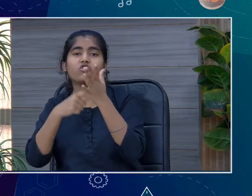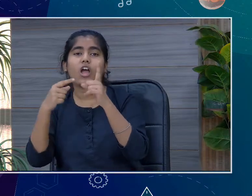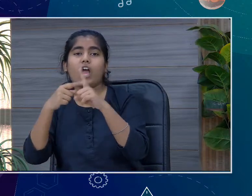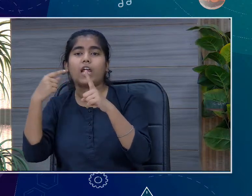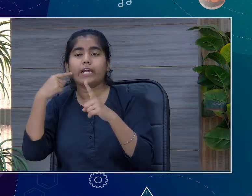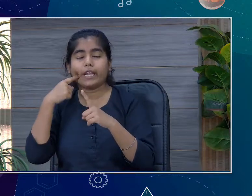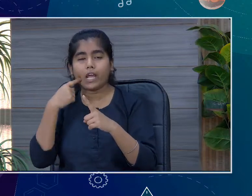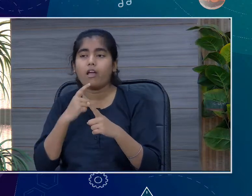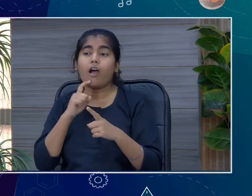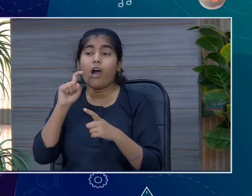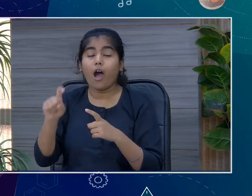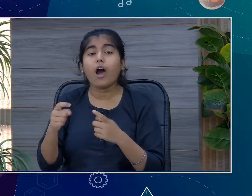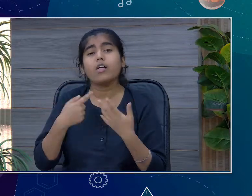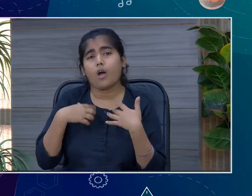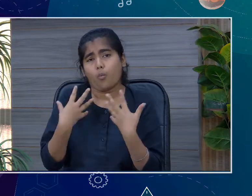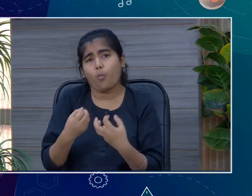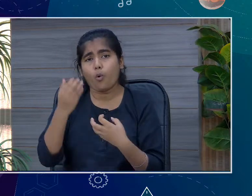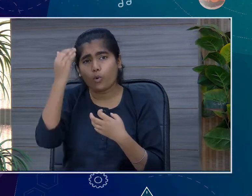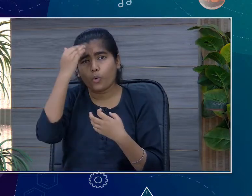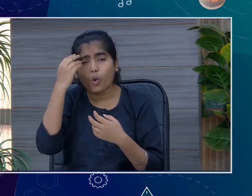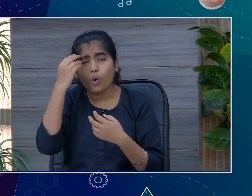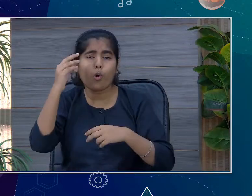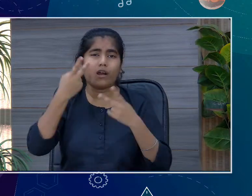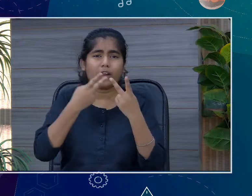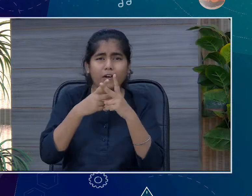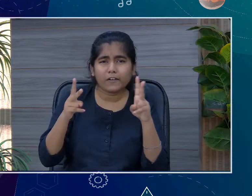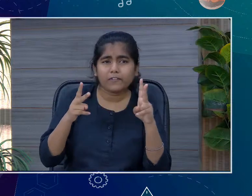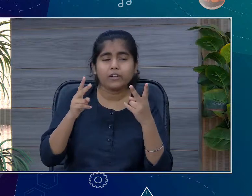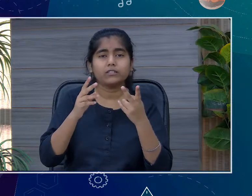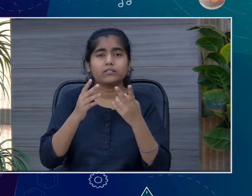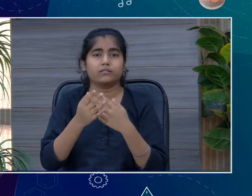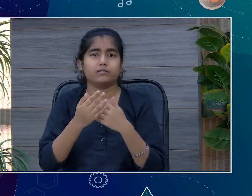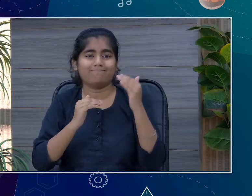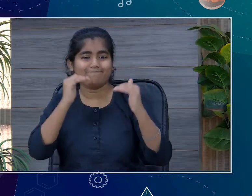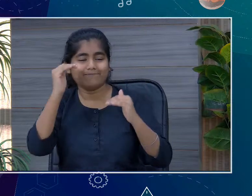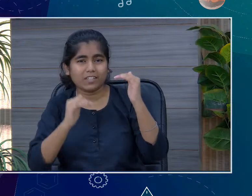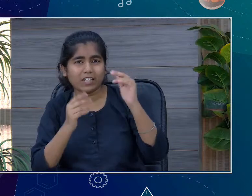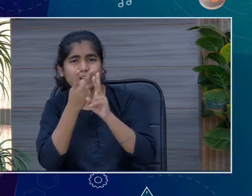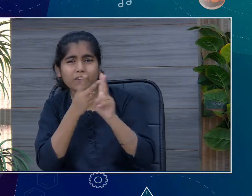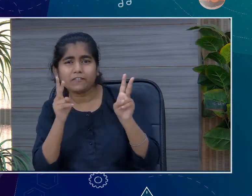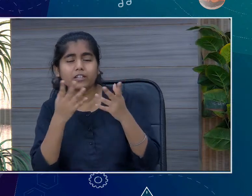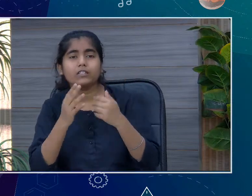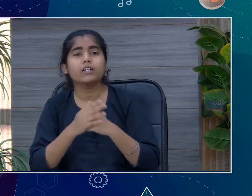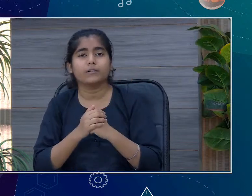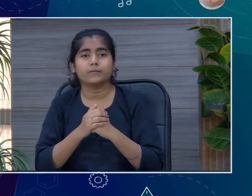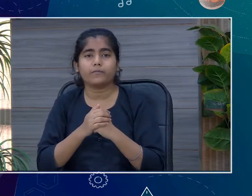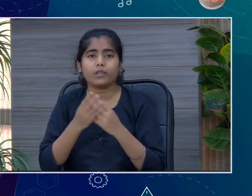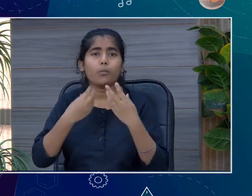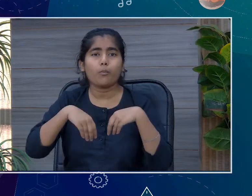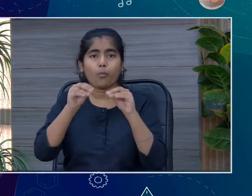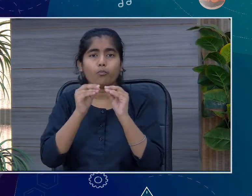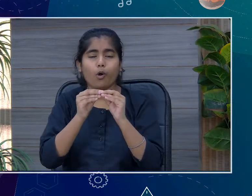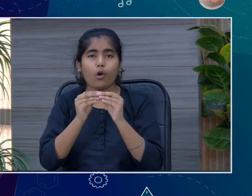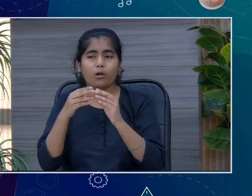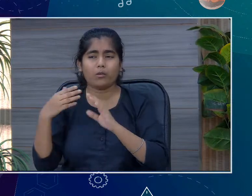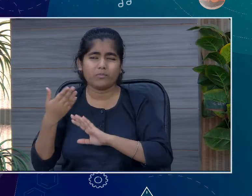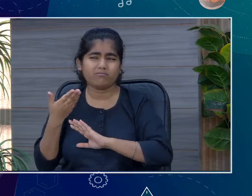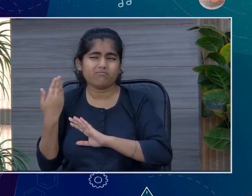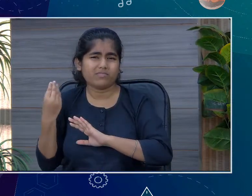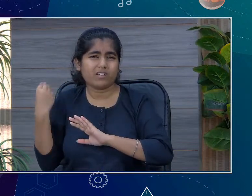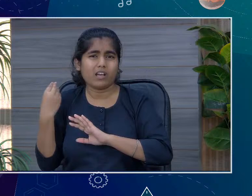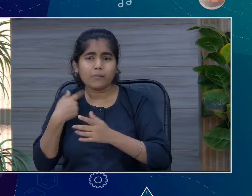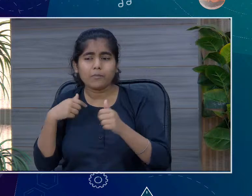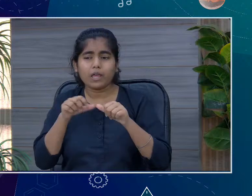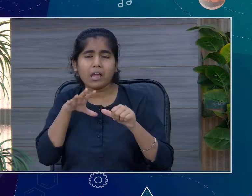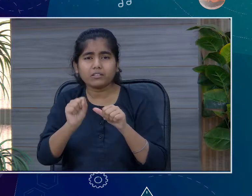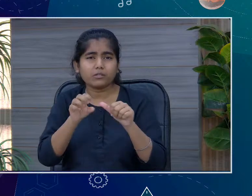know something from you about this kind of differences. If we can put some couple of reasons behind this. One more thing, अभी हाल ही में हमने काफ़ी